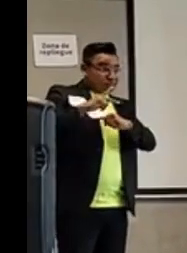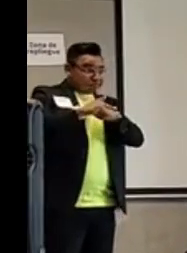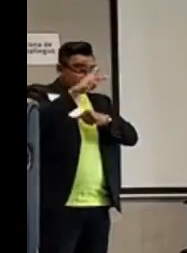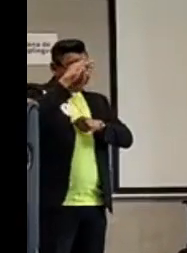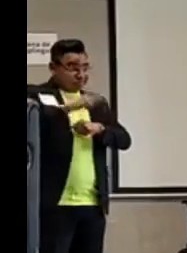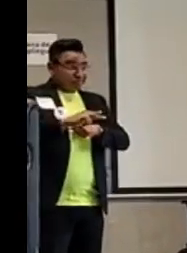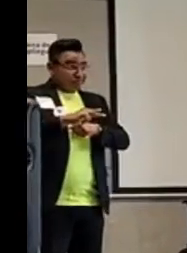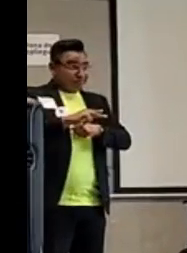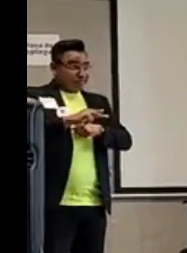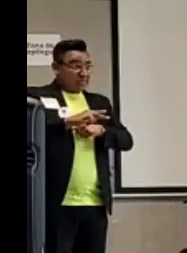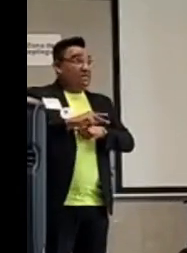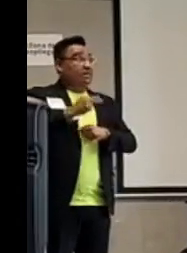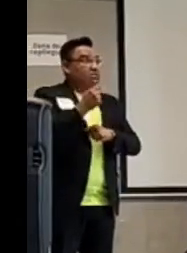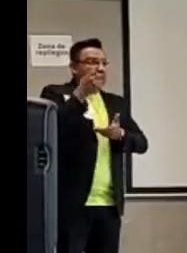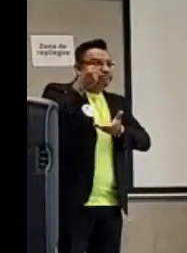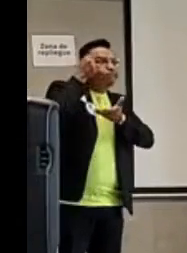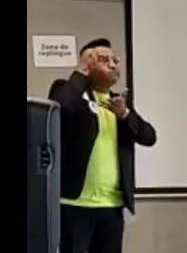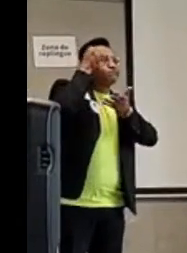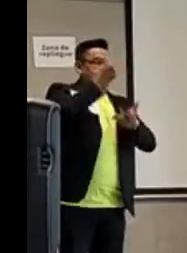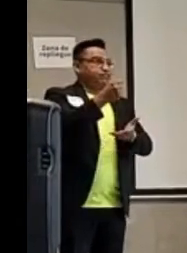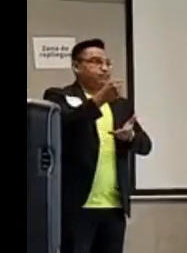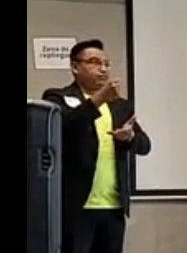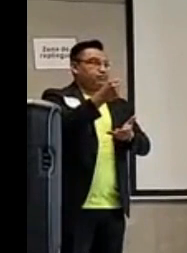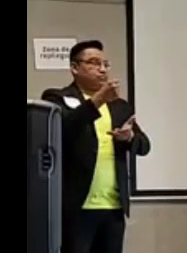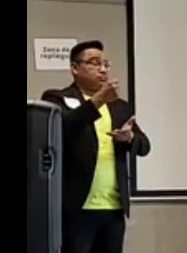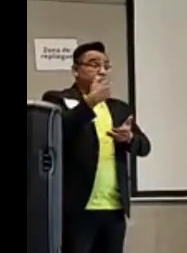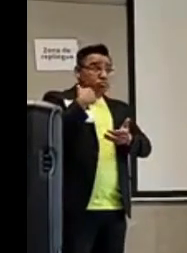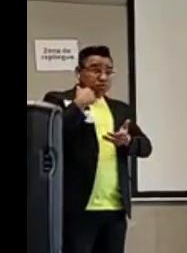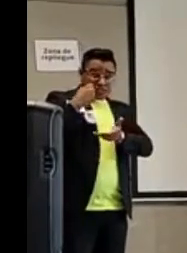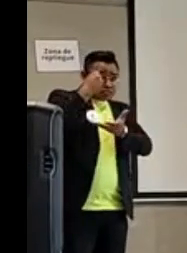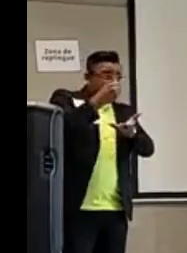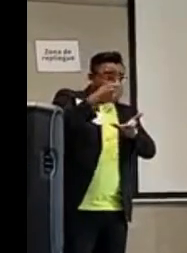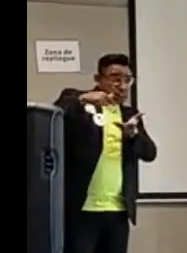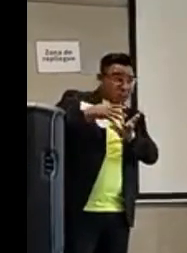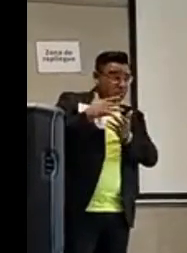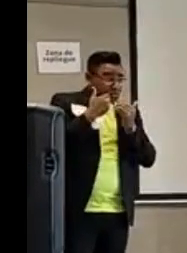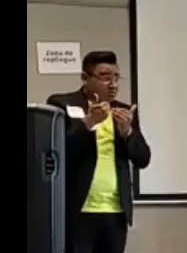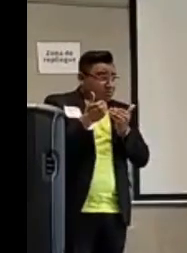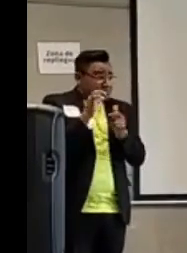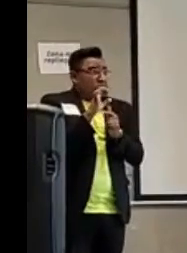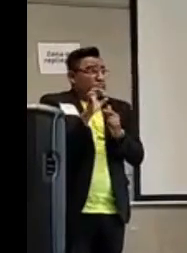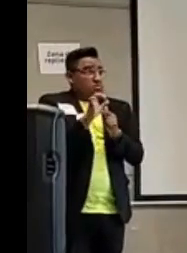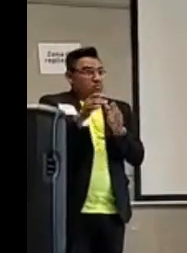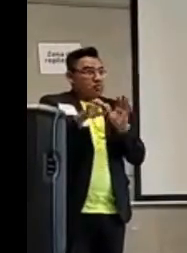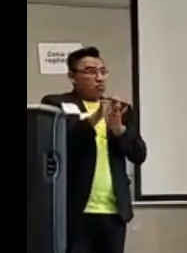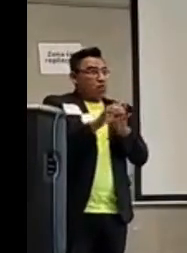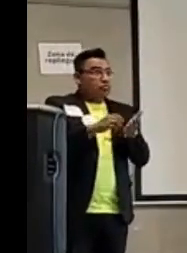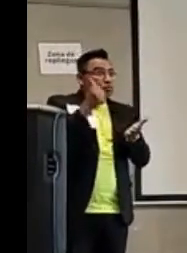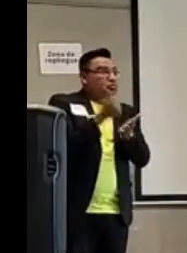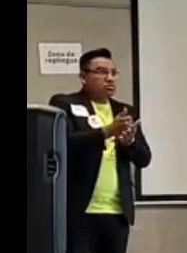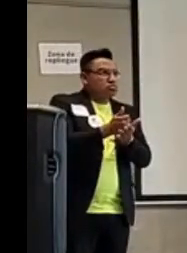vuelvo a decirlo con presupuestos si no hay presupuestos presupuestos que se tengan que que autorizar